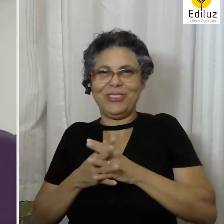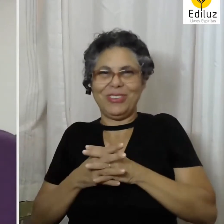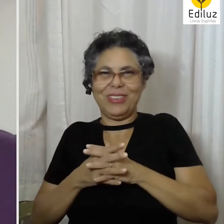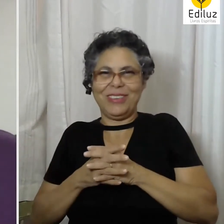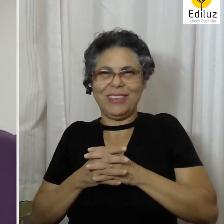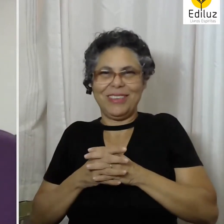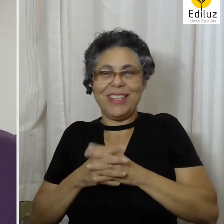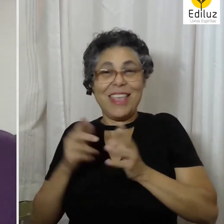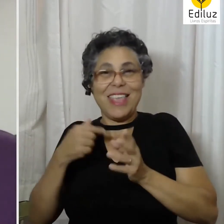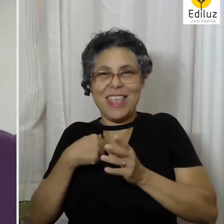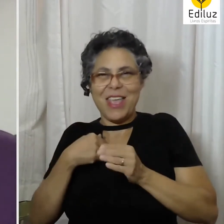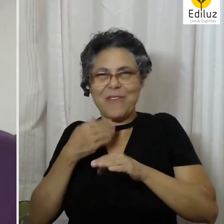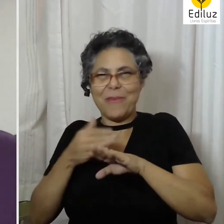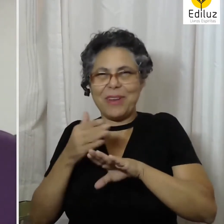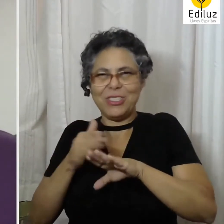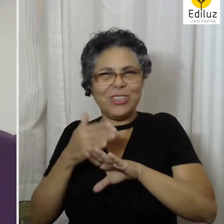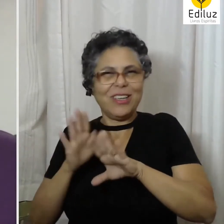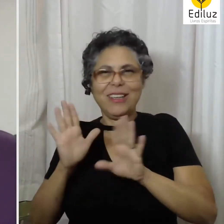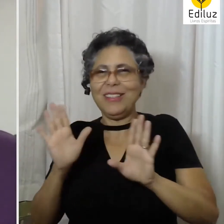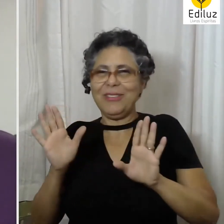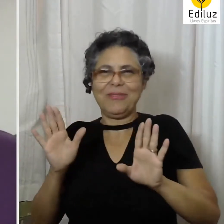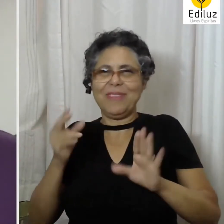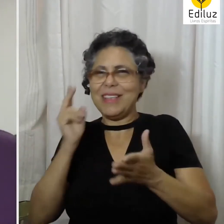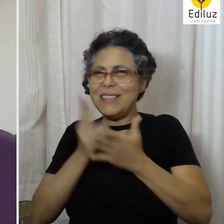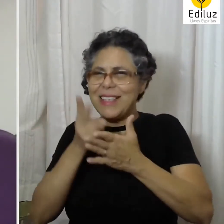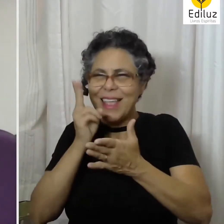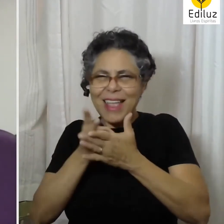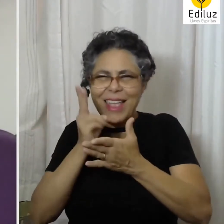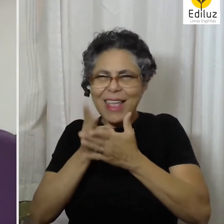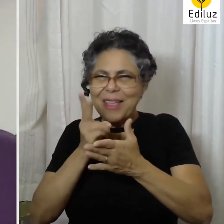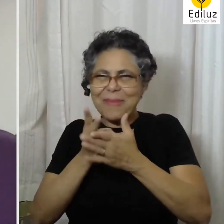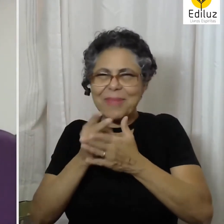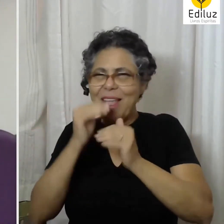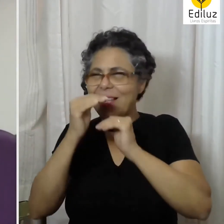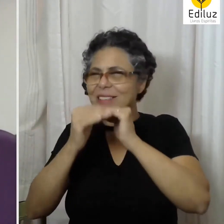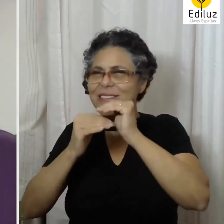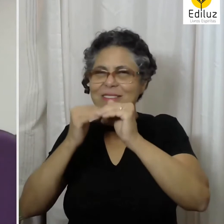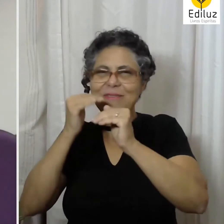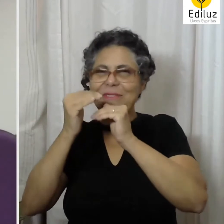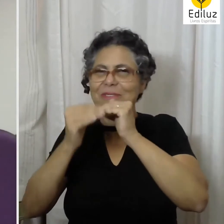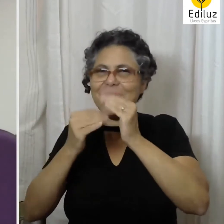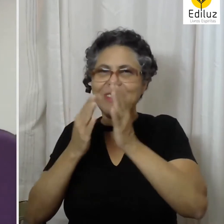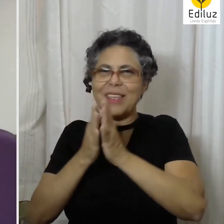E assim eu vou praticando e desenvolvendo